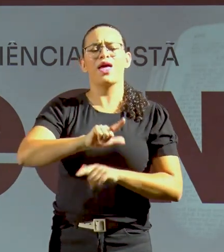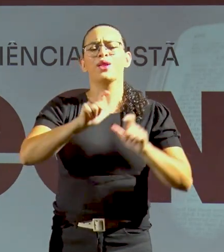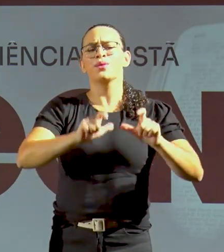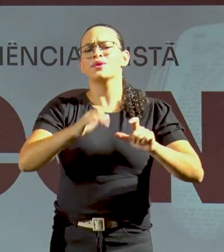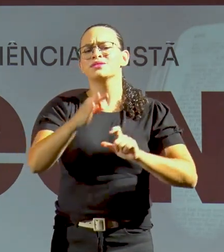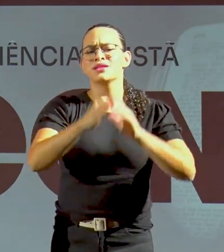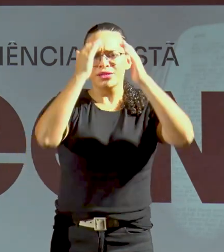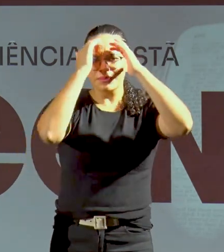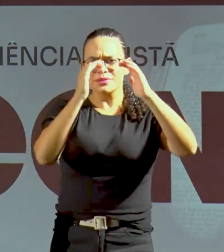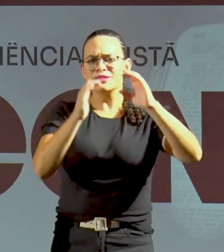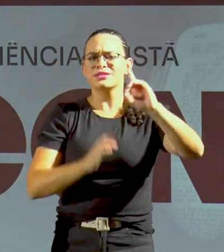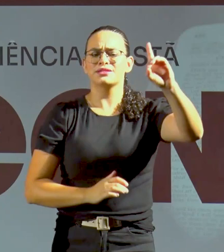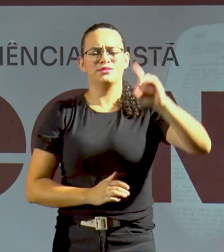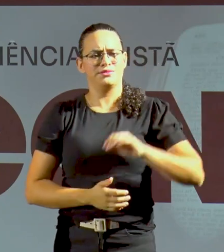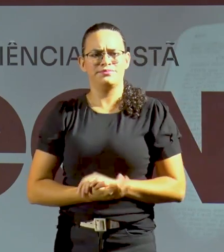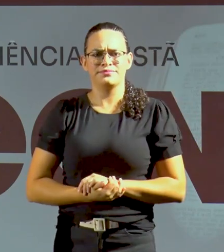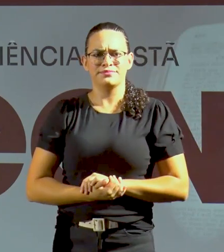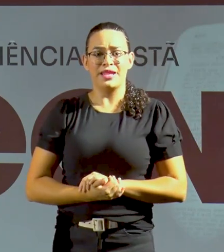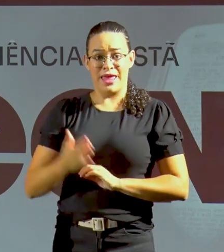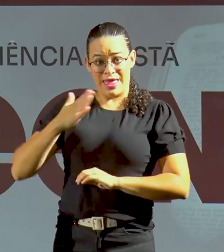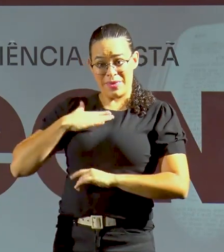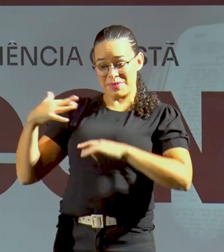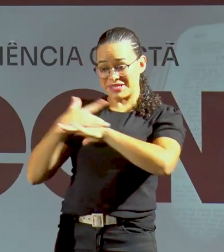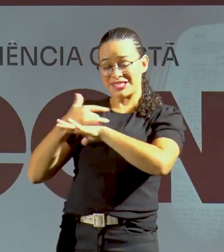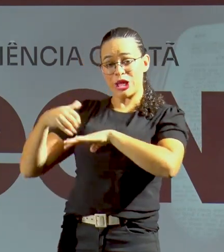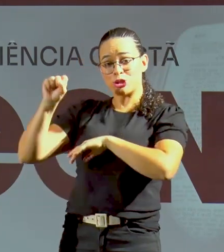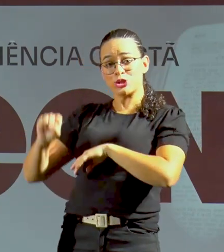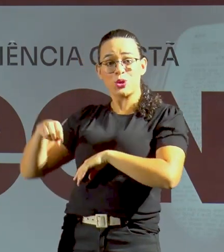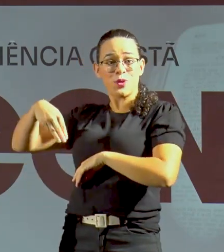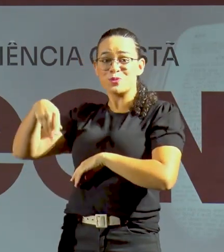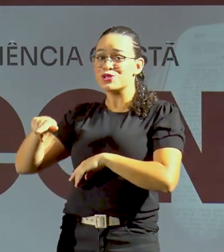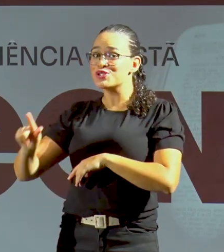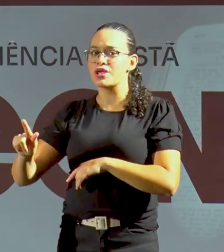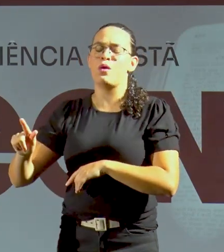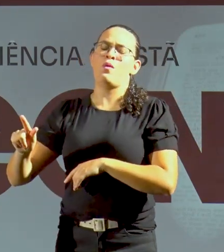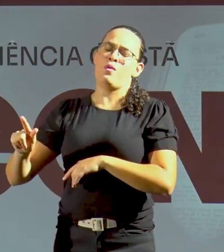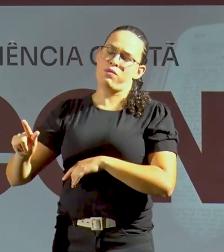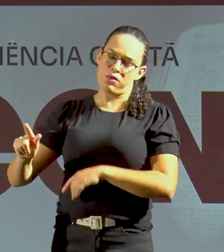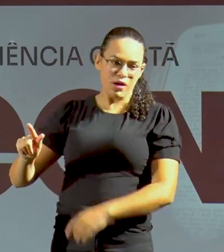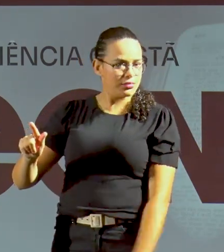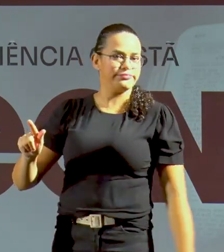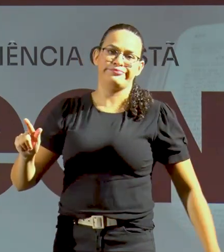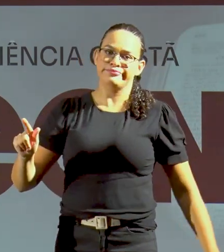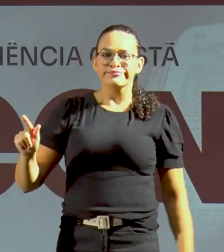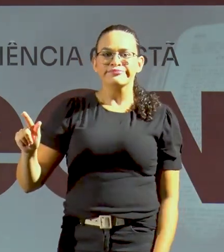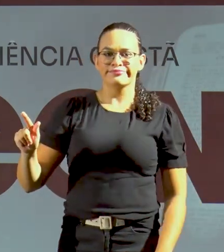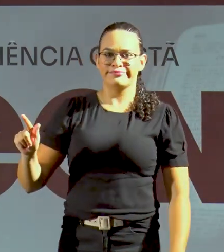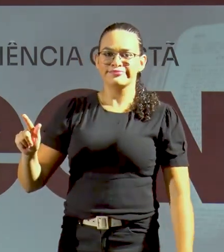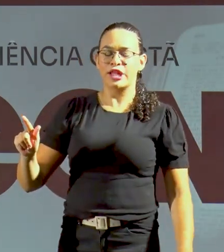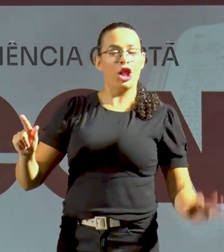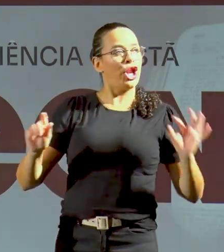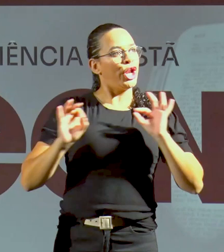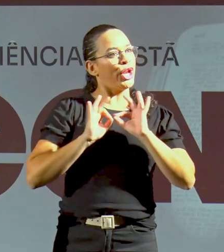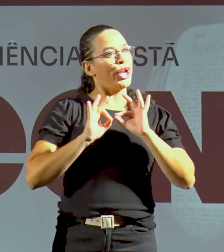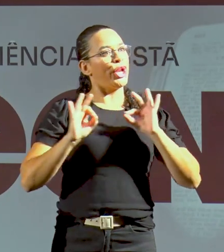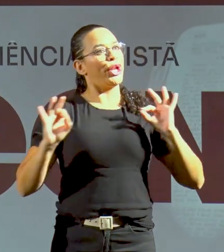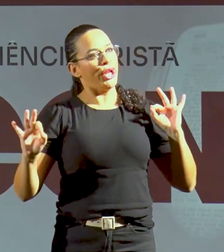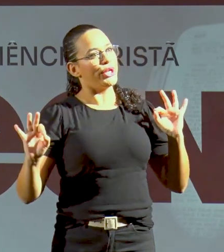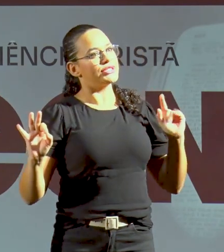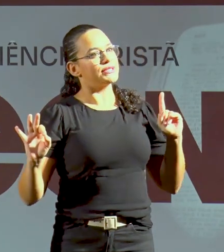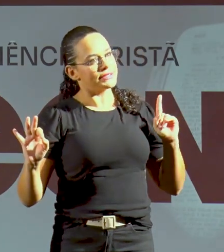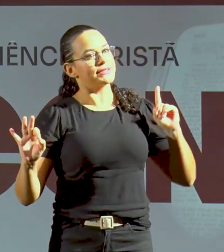saia de Moabe eu não vim lá de Minas Gerais gente eu andei para arrebentar Vocês falam assim para arrebentar